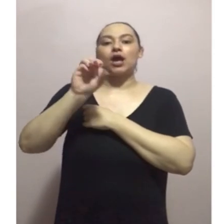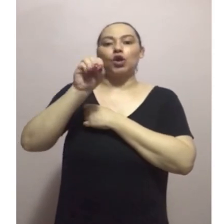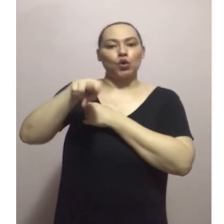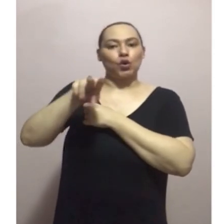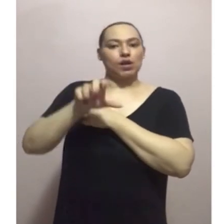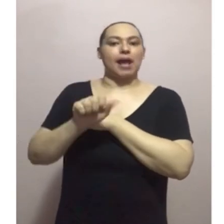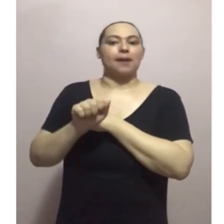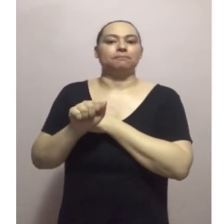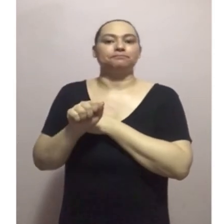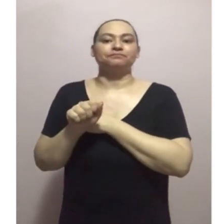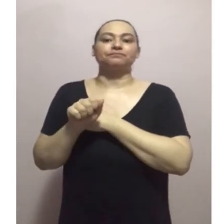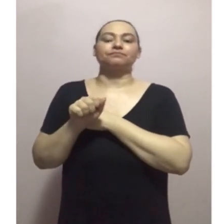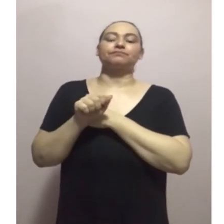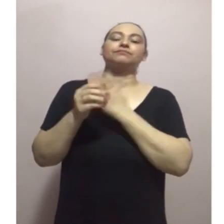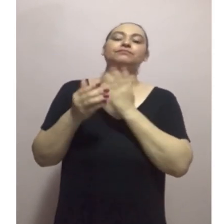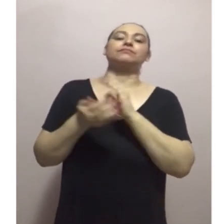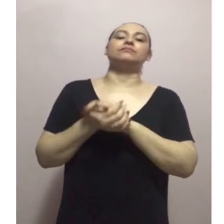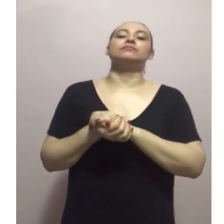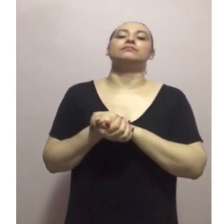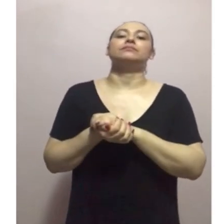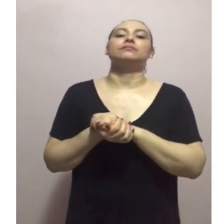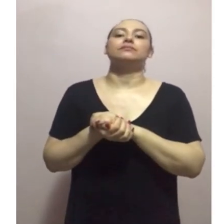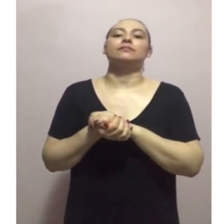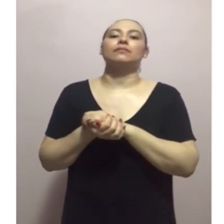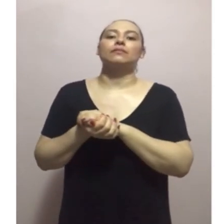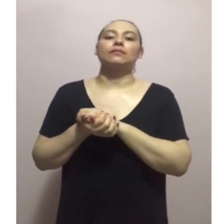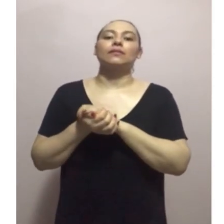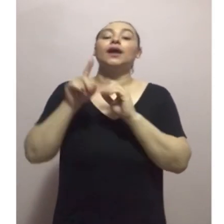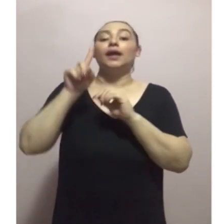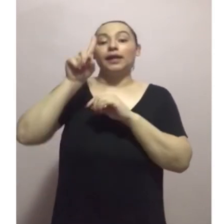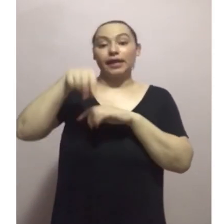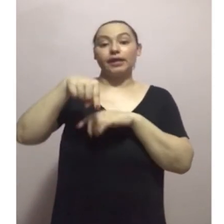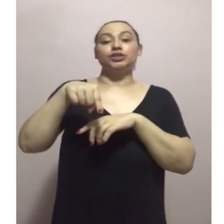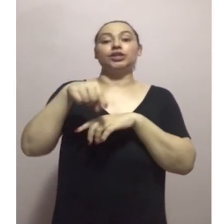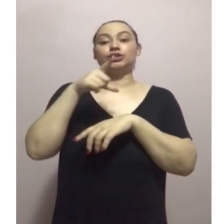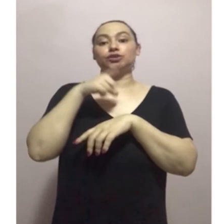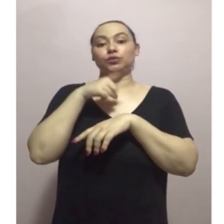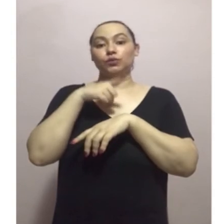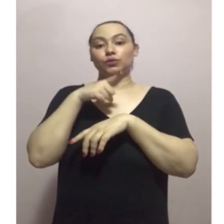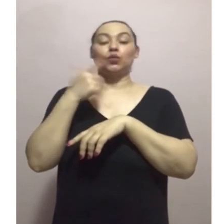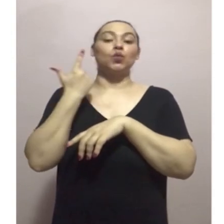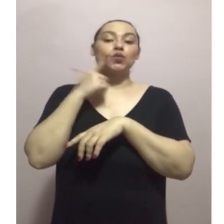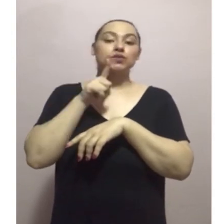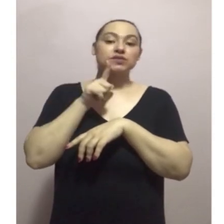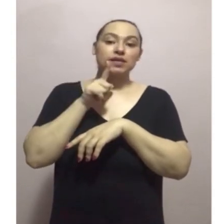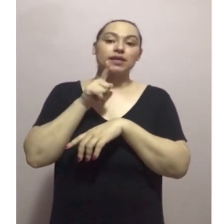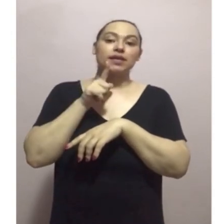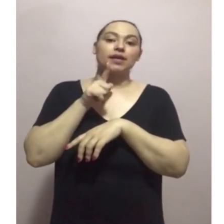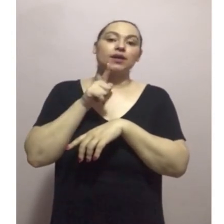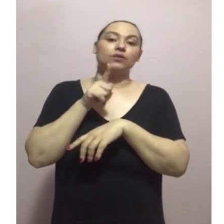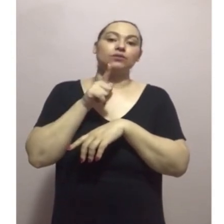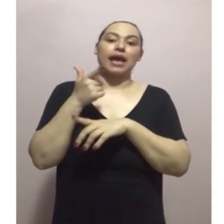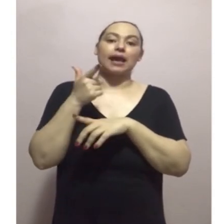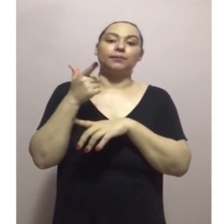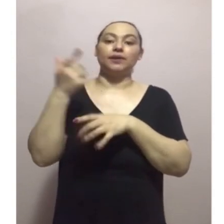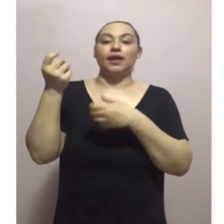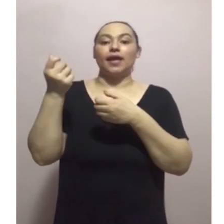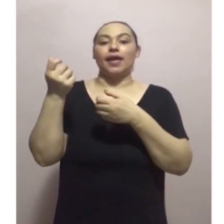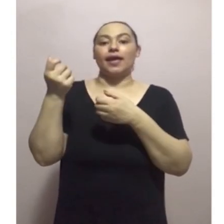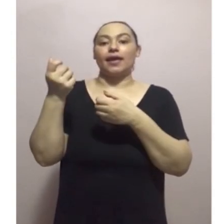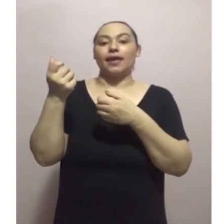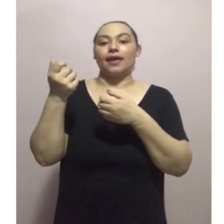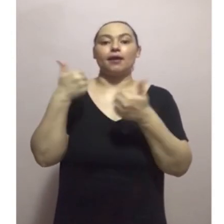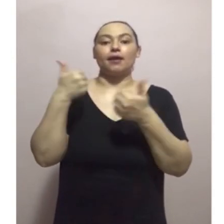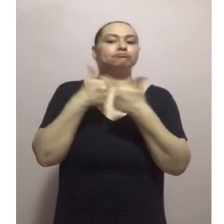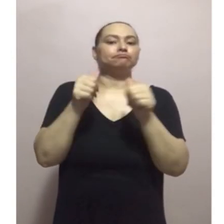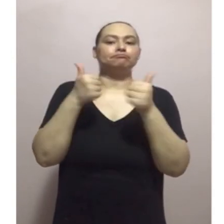carona no Jacksons e a gente conseguiu que ninguém pegasse transporte